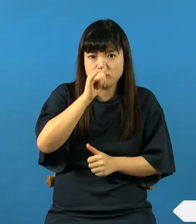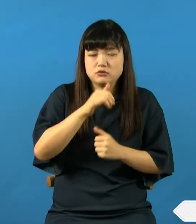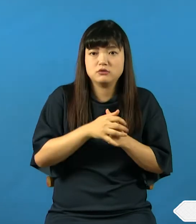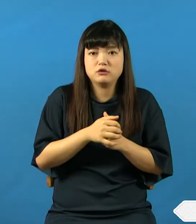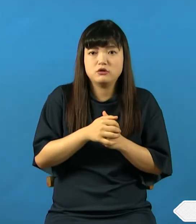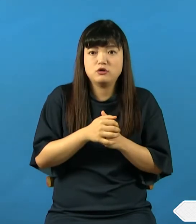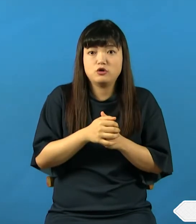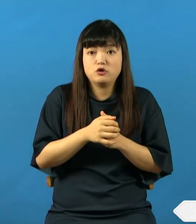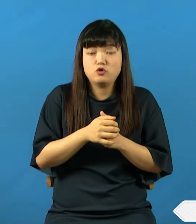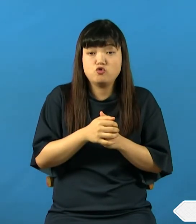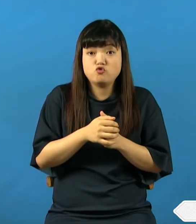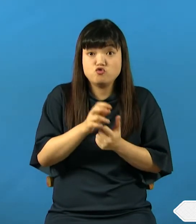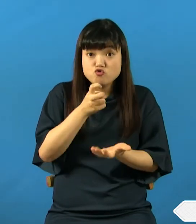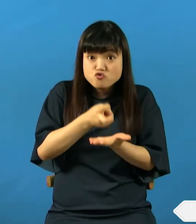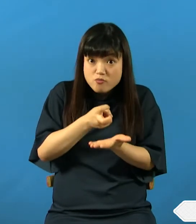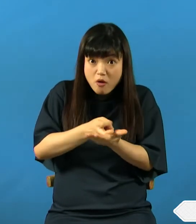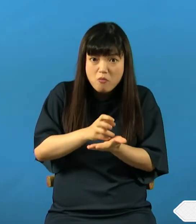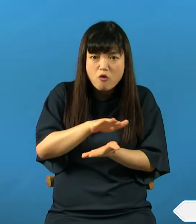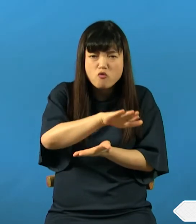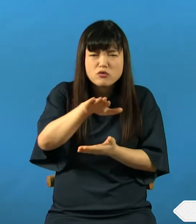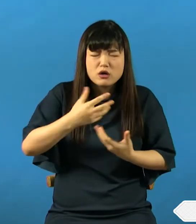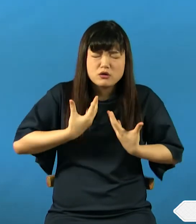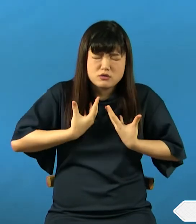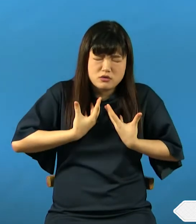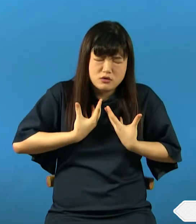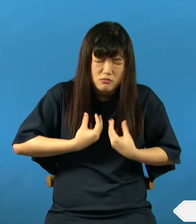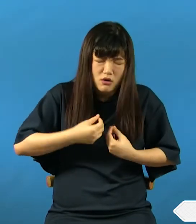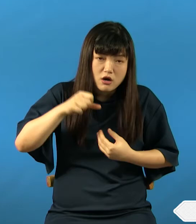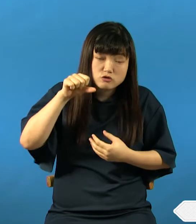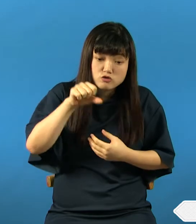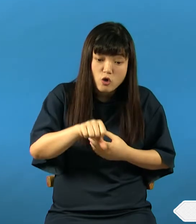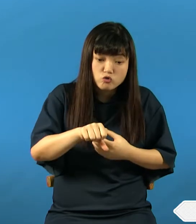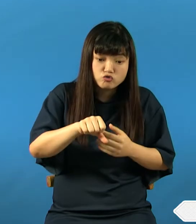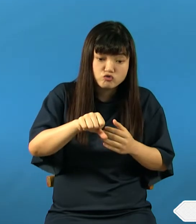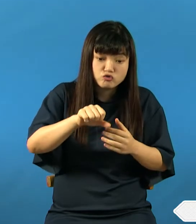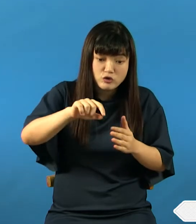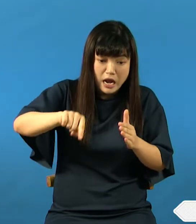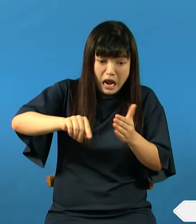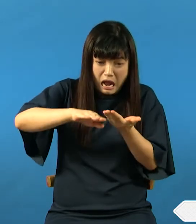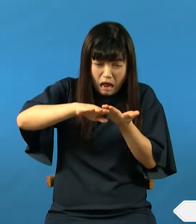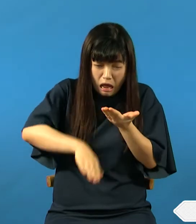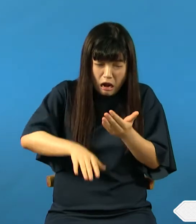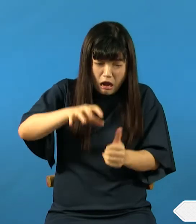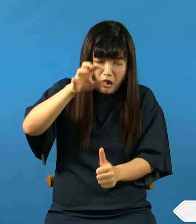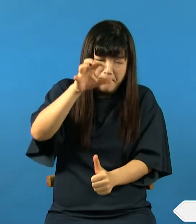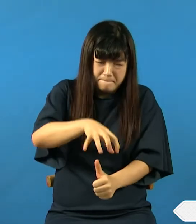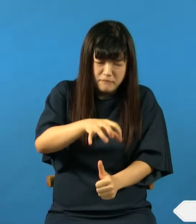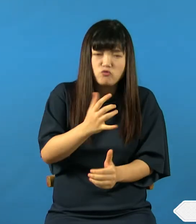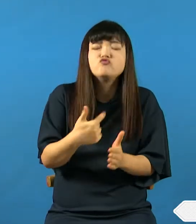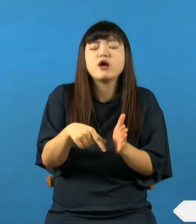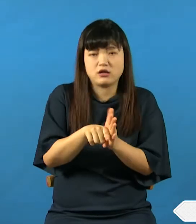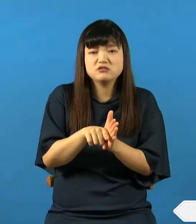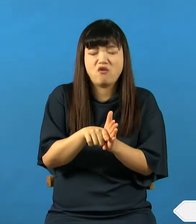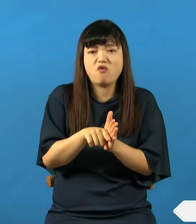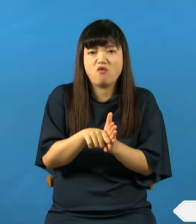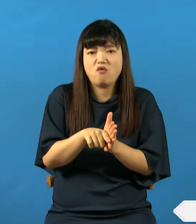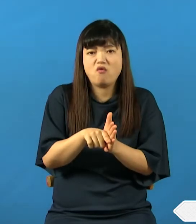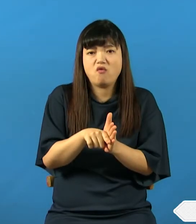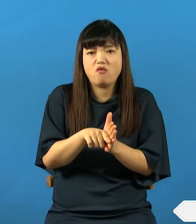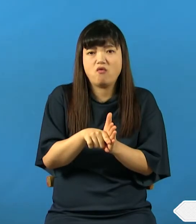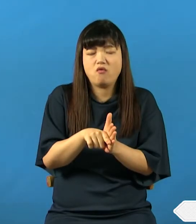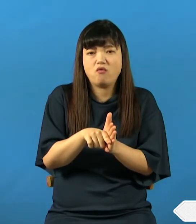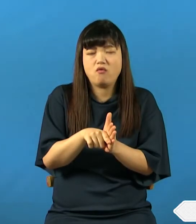갇혔다 하는 말, 율법은 우리를 절망과 저주 아래 가두기 위해서 주신 것입니다.